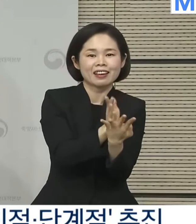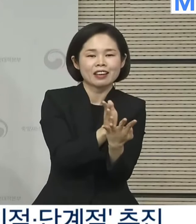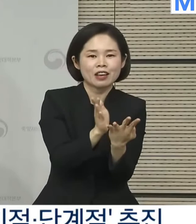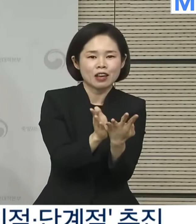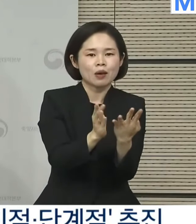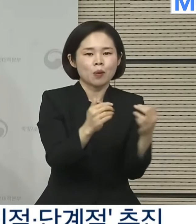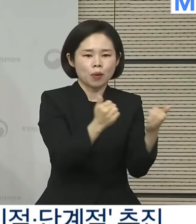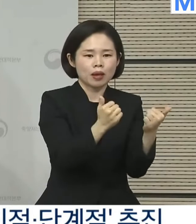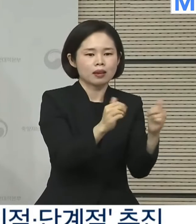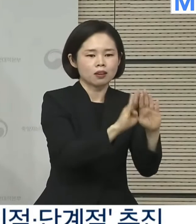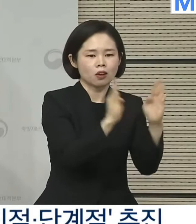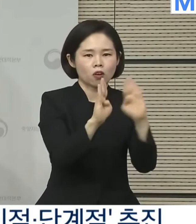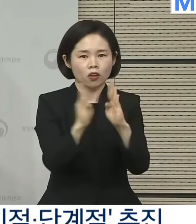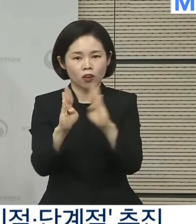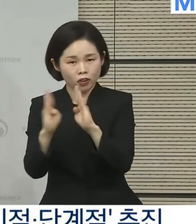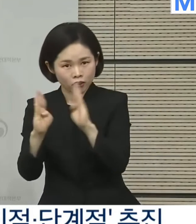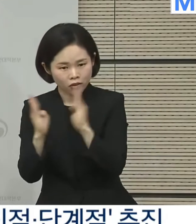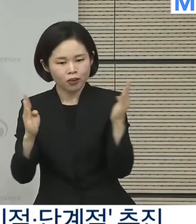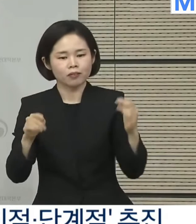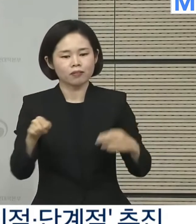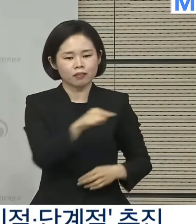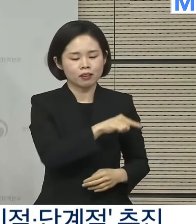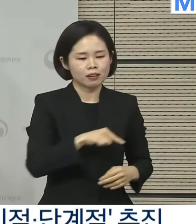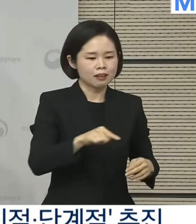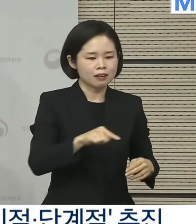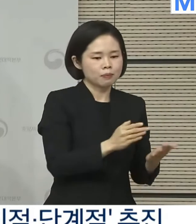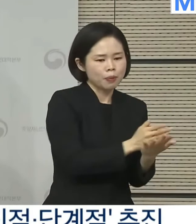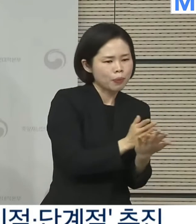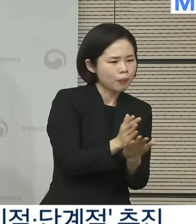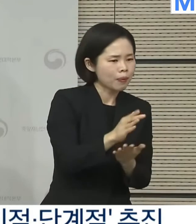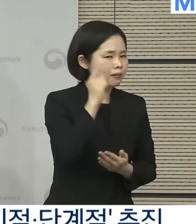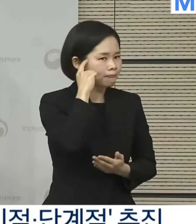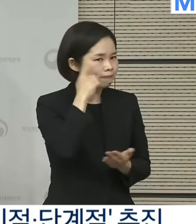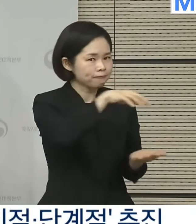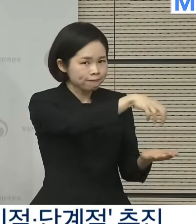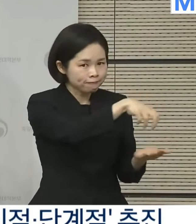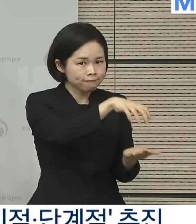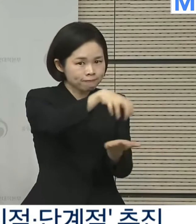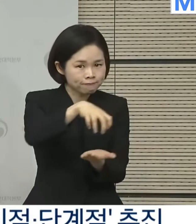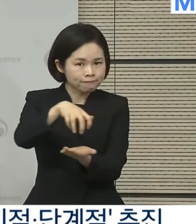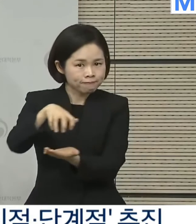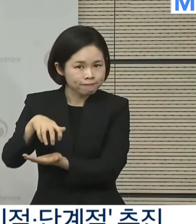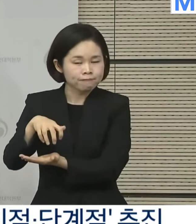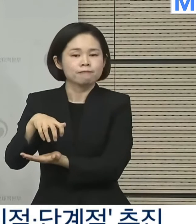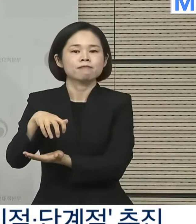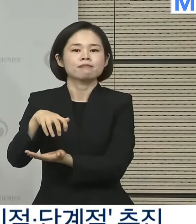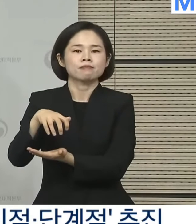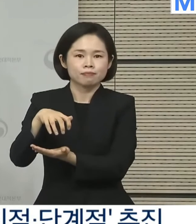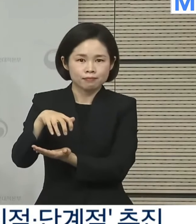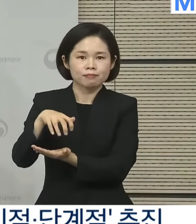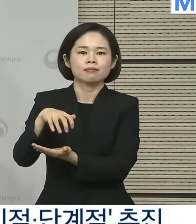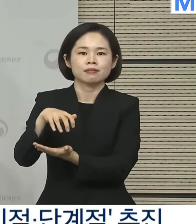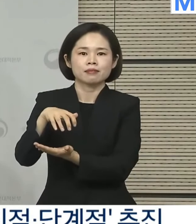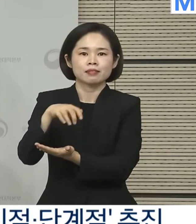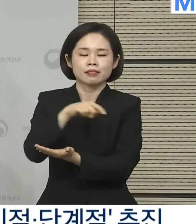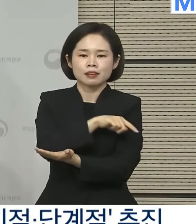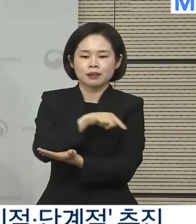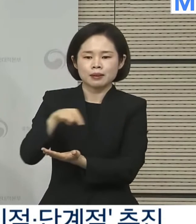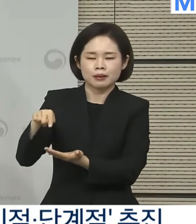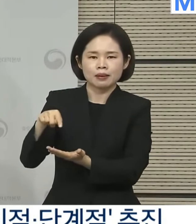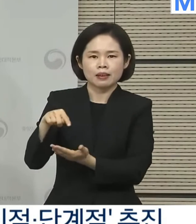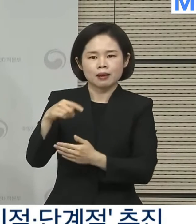개최하여 이를 통해 각계 각층의 의견을 적극 반영하고 단계적 일상회복 방안의